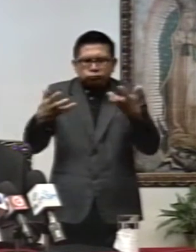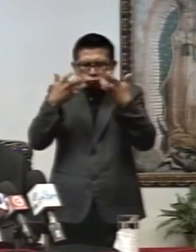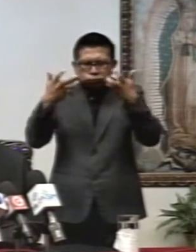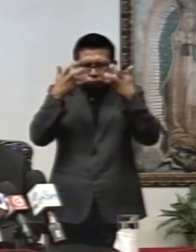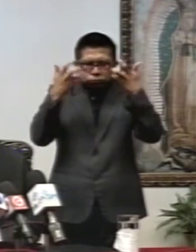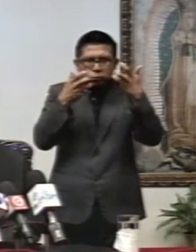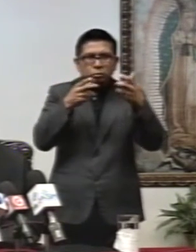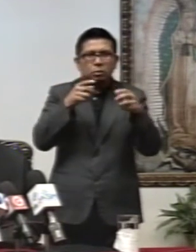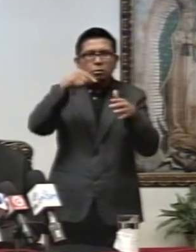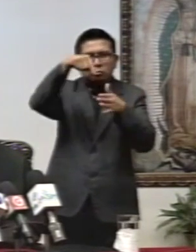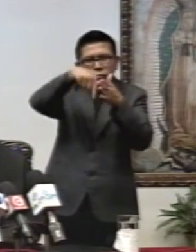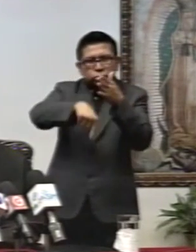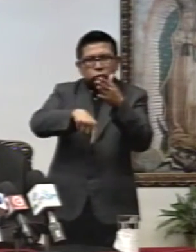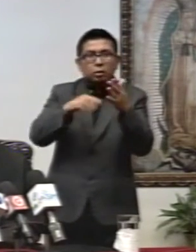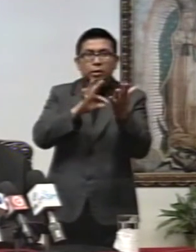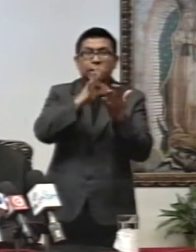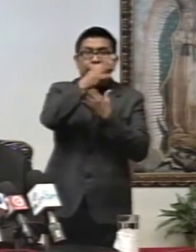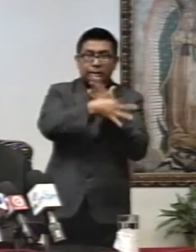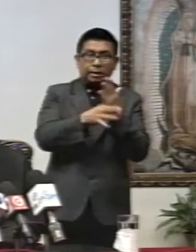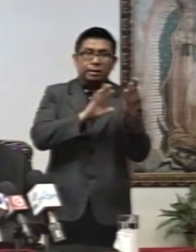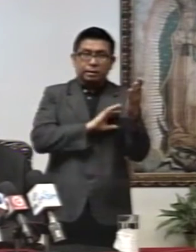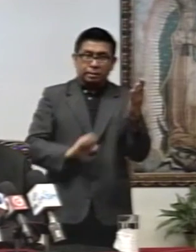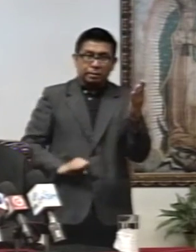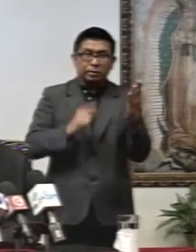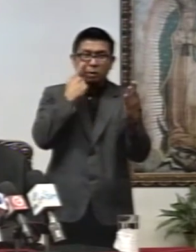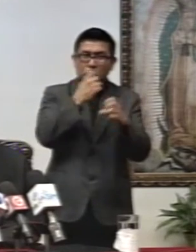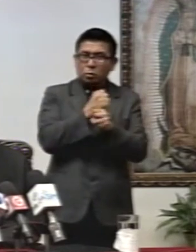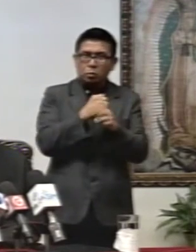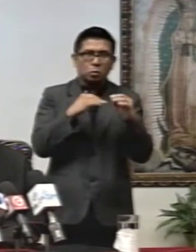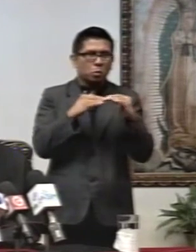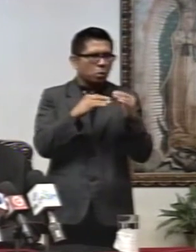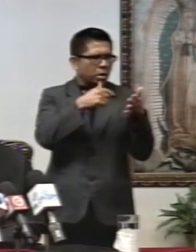misma línea del plan del Salvador Seguro